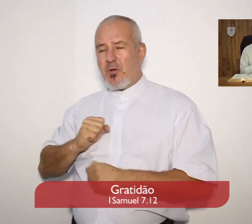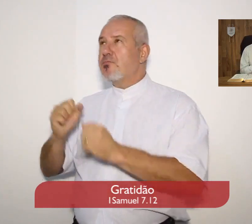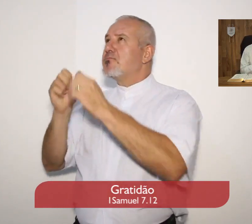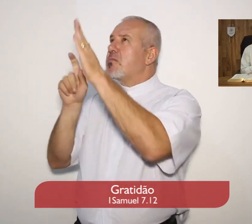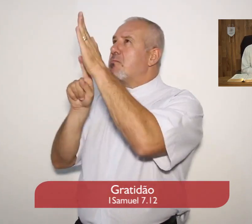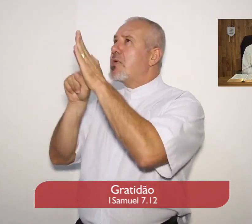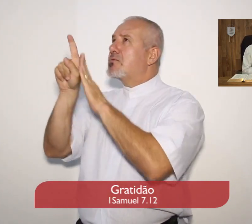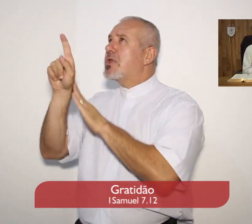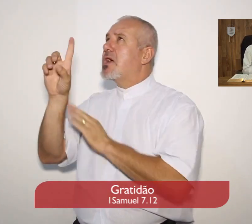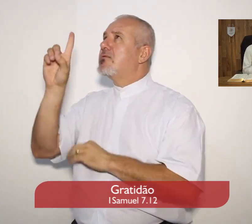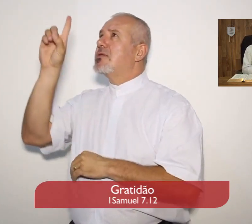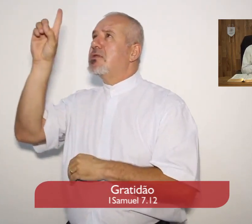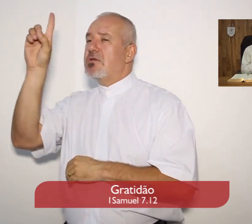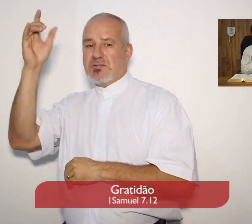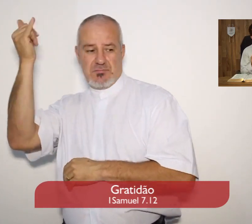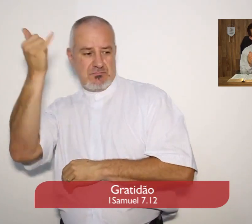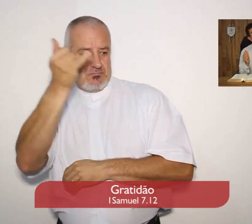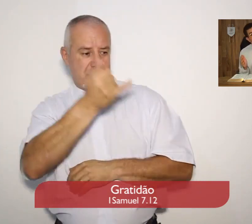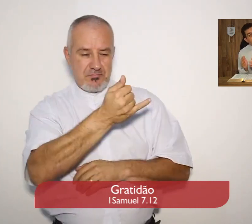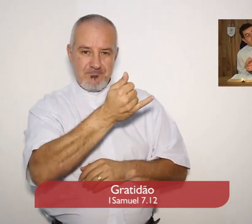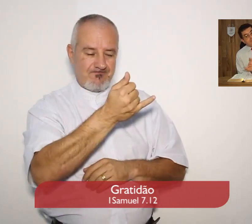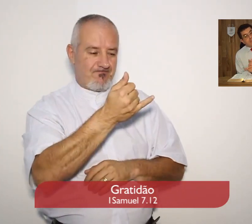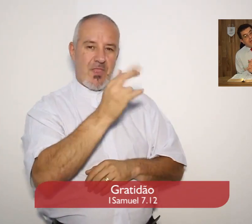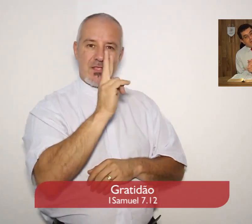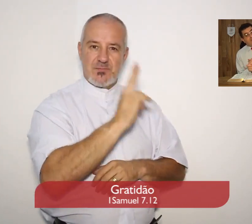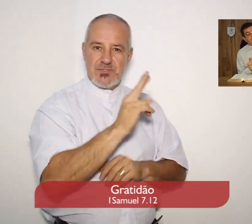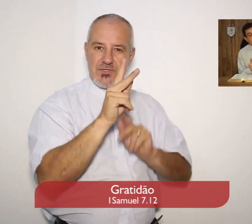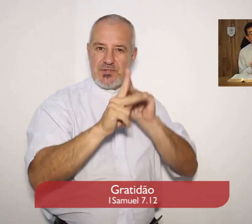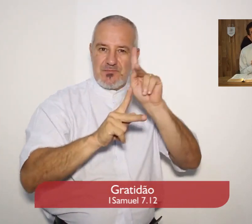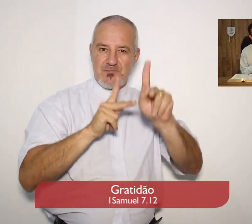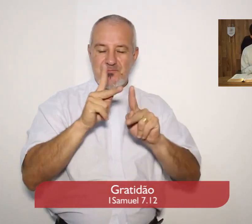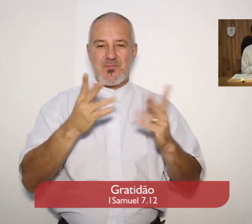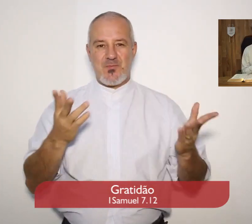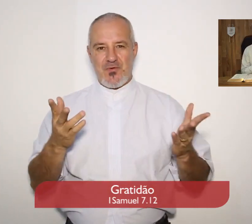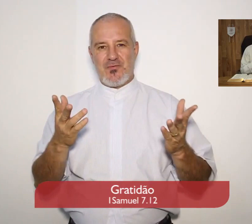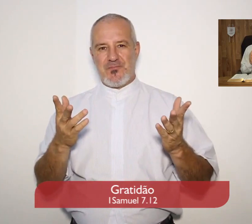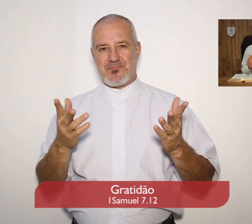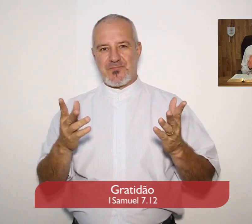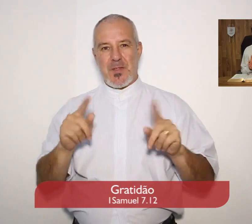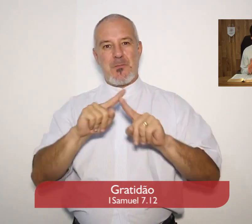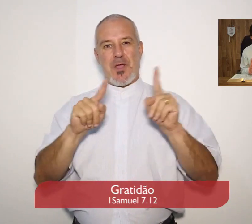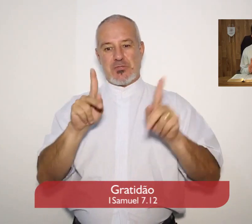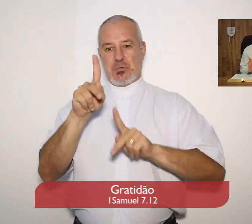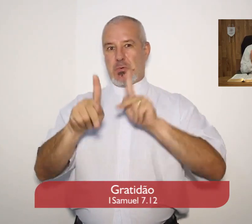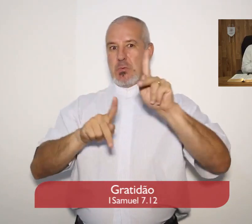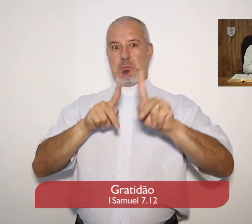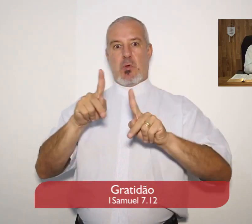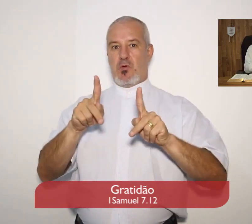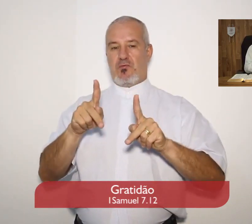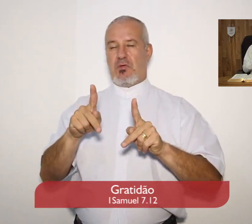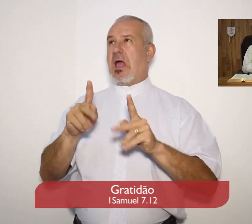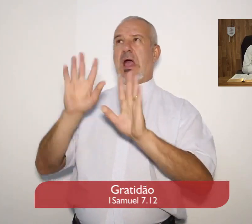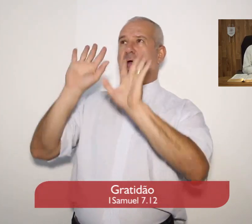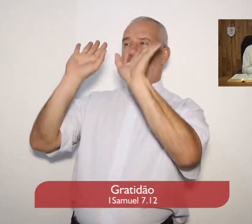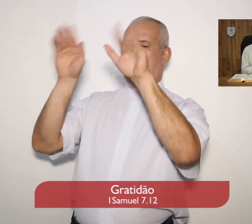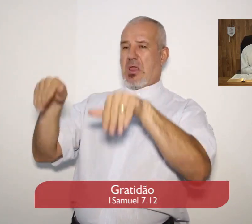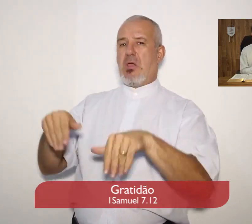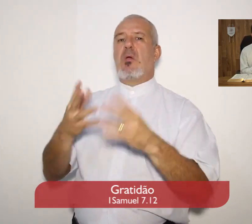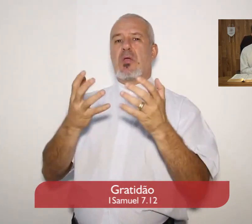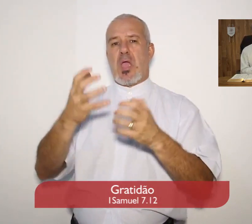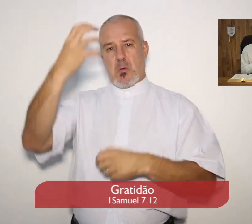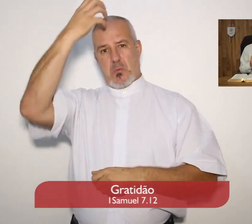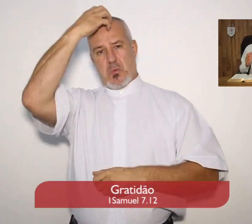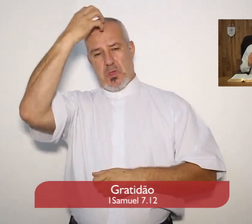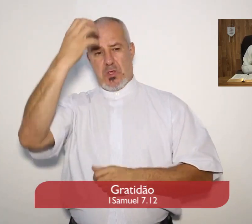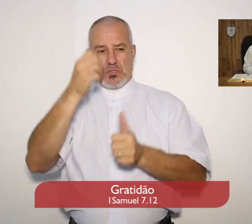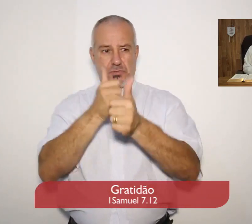direcionado pelos juízes, mas nem sempre a vontade de Deus é a vontade que as pessoas querem